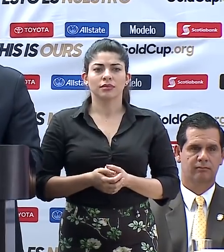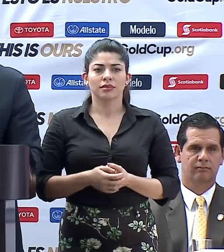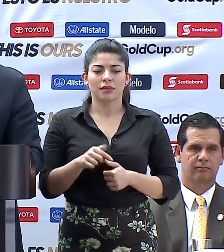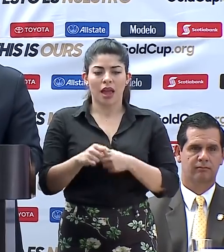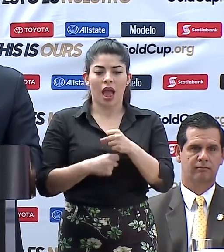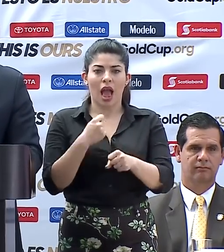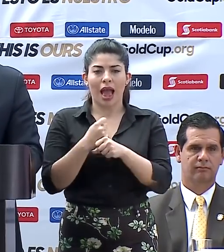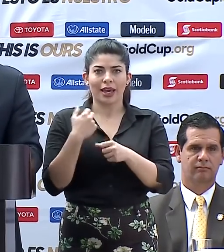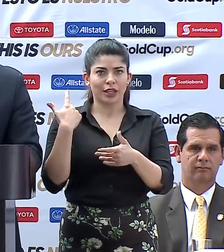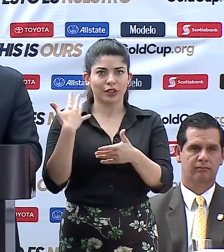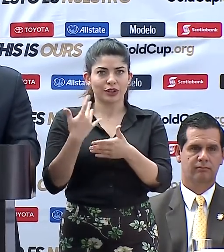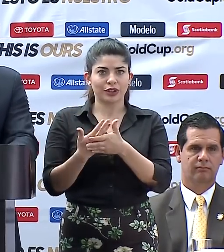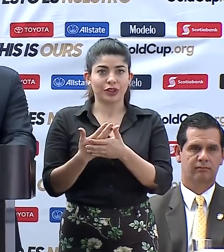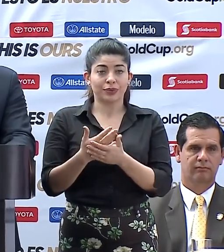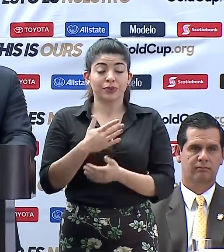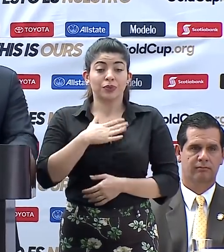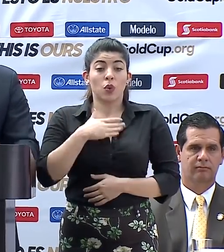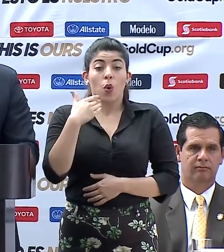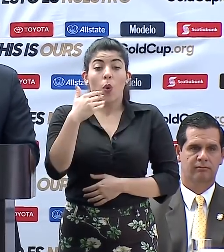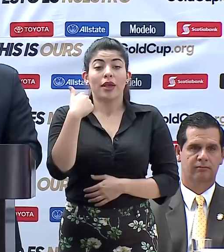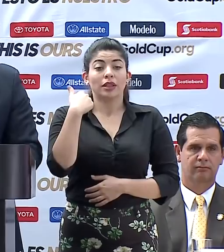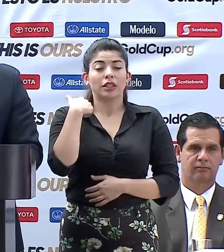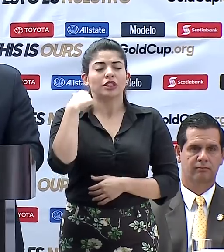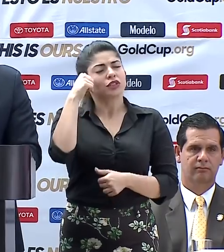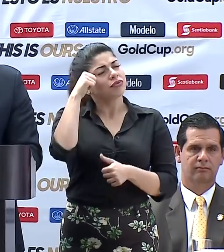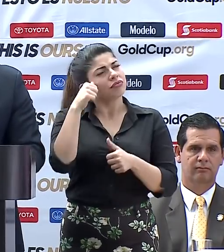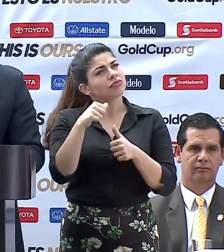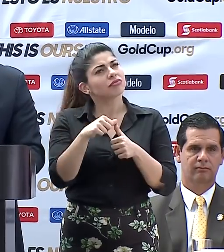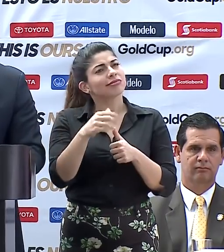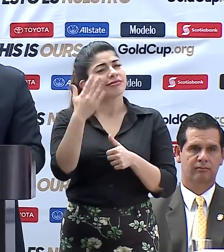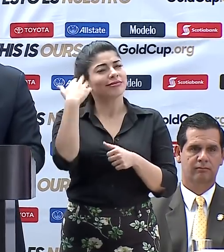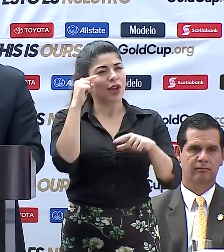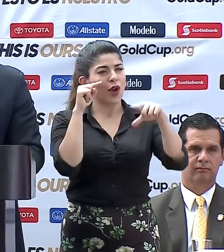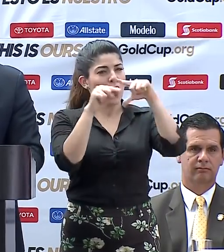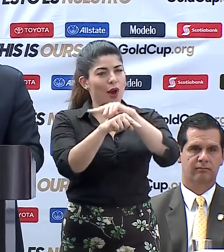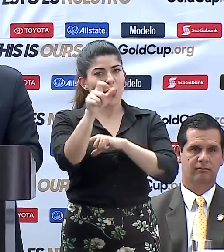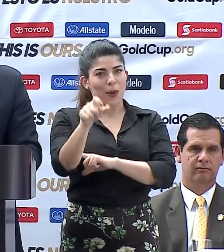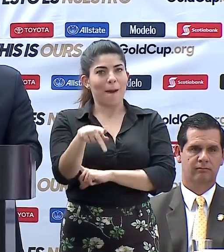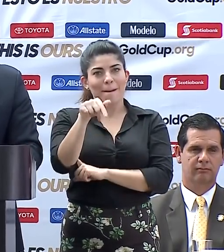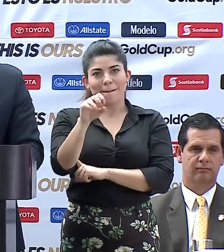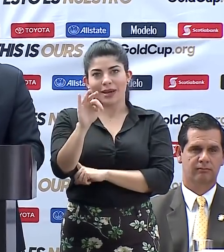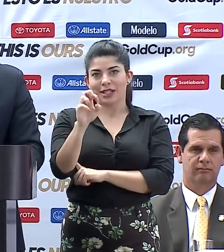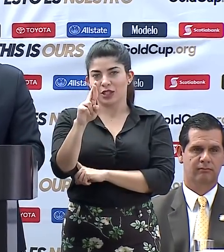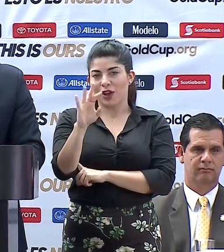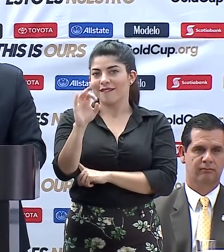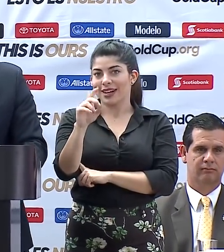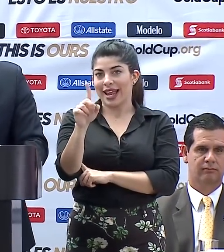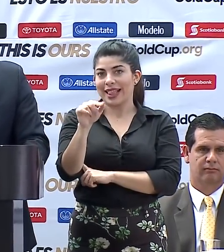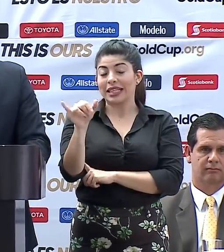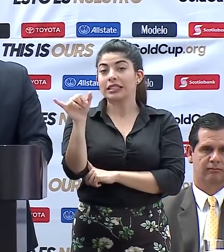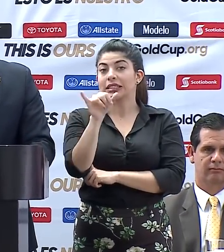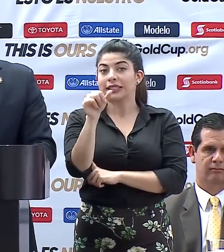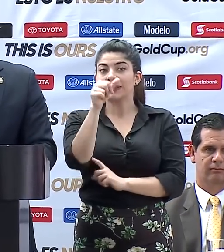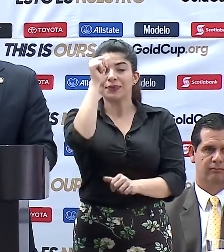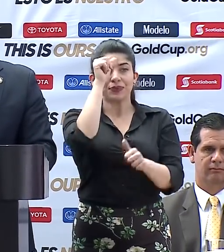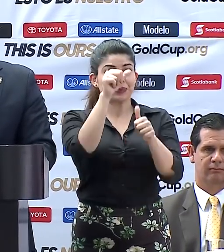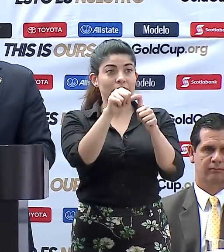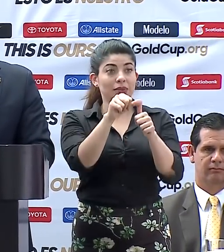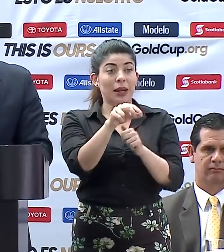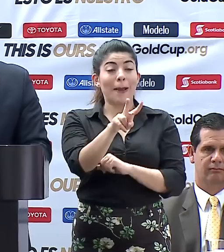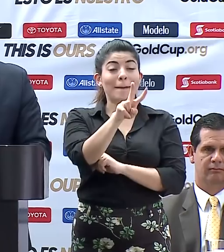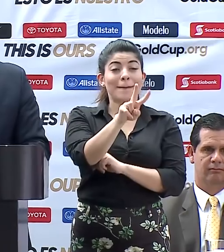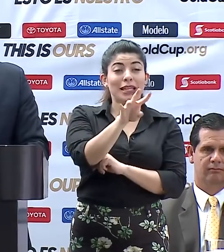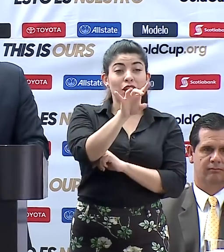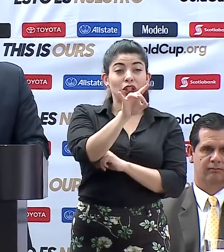en estos años. Y yo, cuando recordaba ese gol de Pastor Fernández, también recordaba que